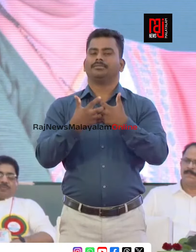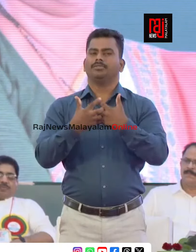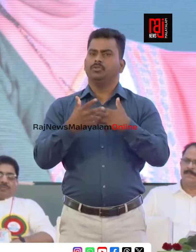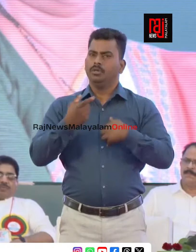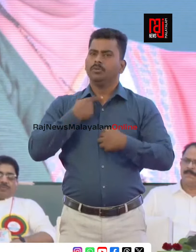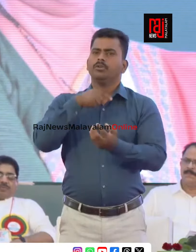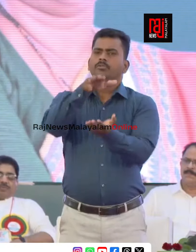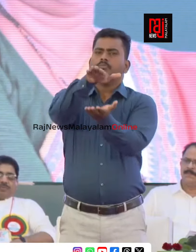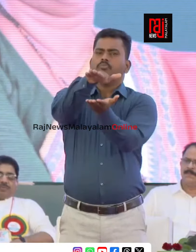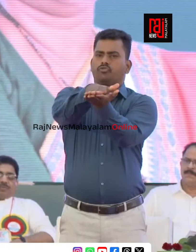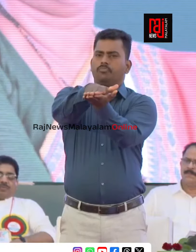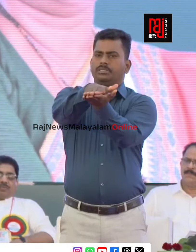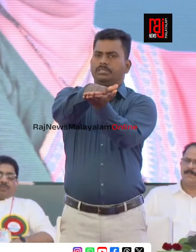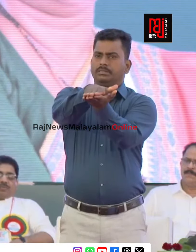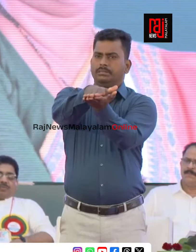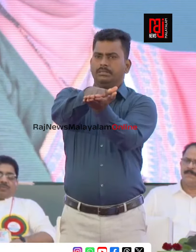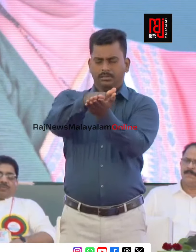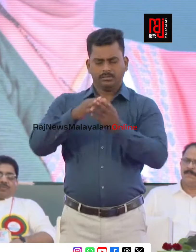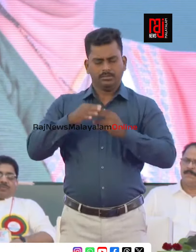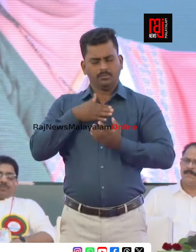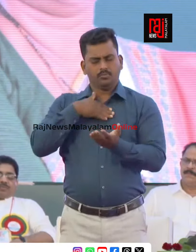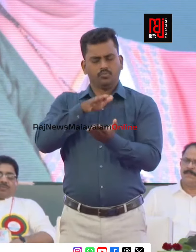പ്രതിജ്ഞാബദ്ധമാണ്. നമ്മൾ